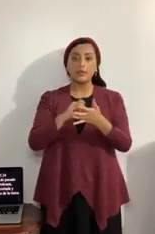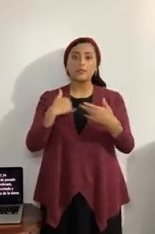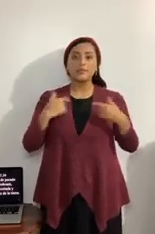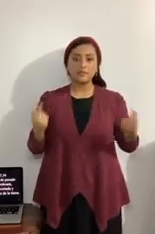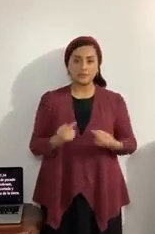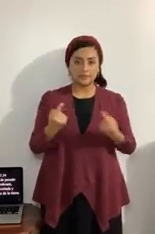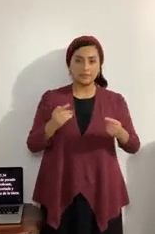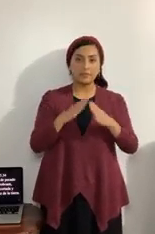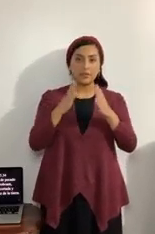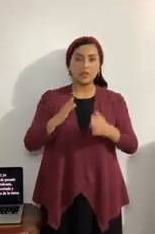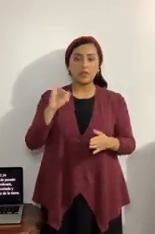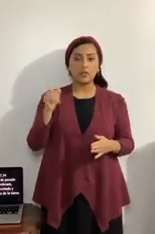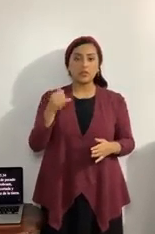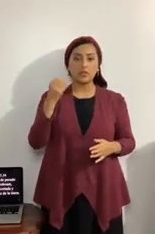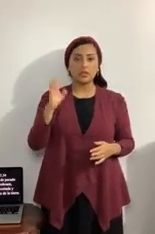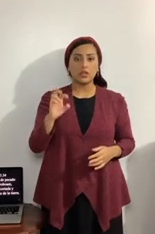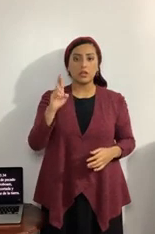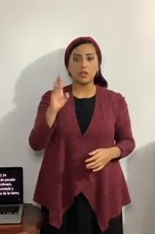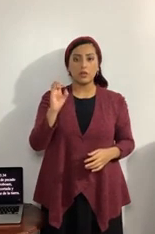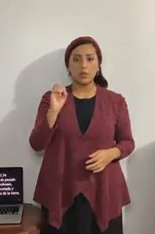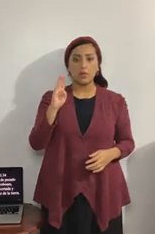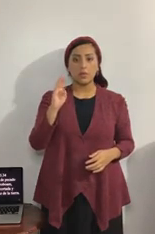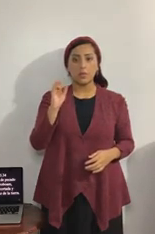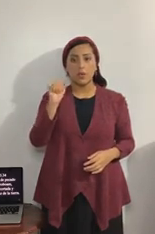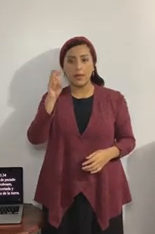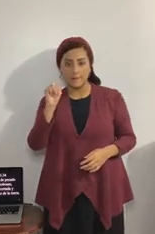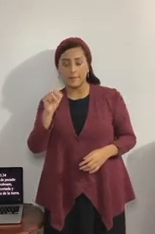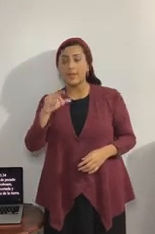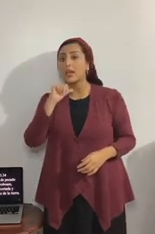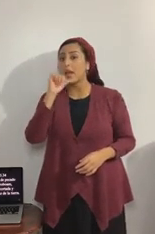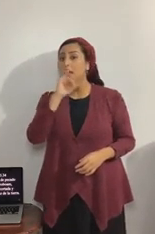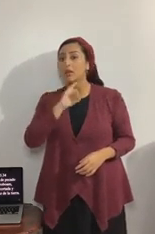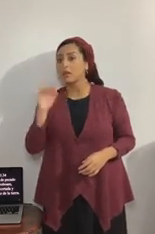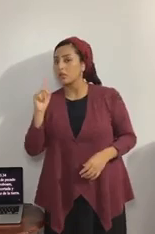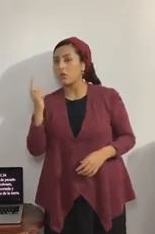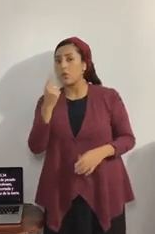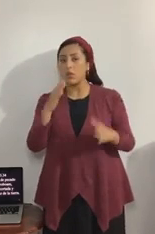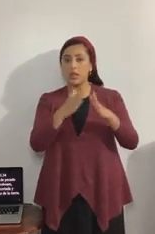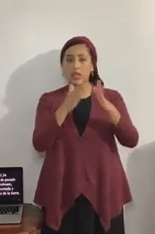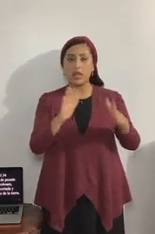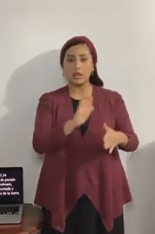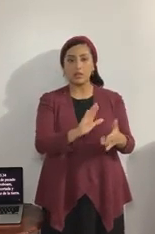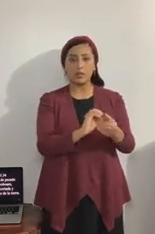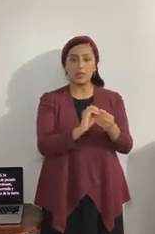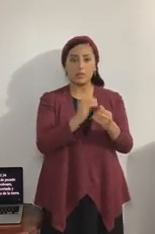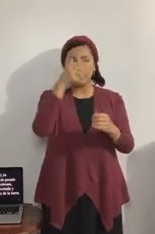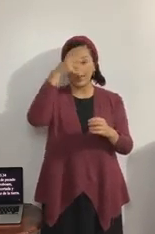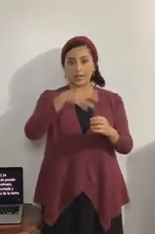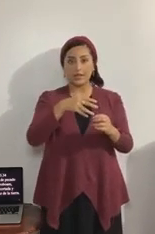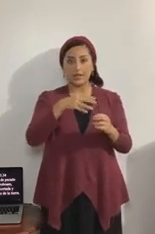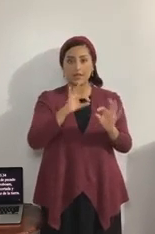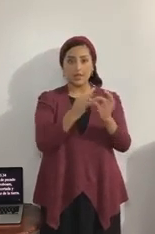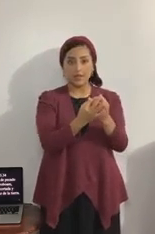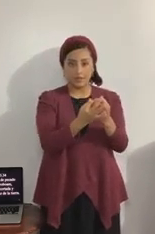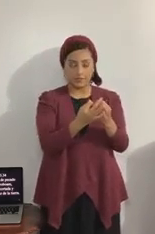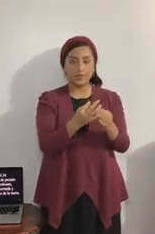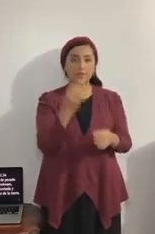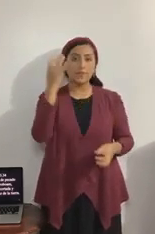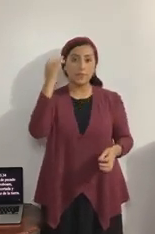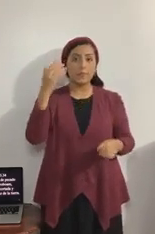casa de Jeroboam, no a la casa de Israel, amado, nada más a la casa de Jeroboam. Pasó, por lo cual fue cortada y